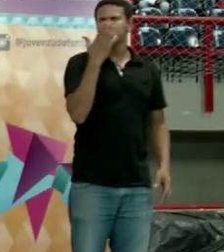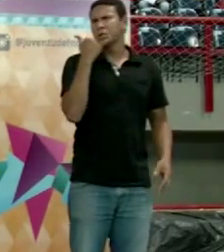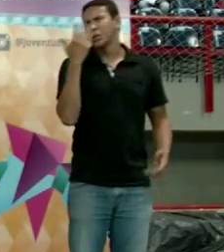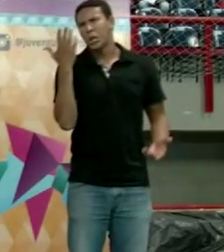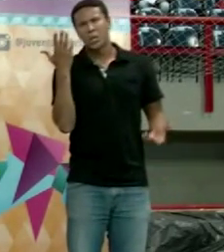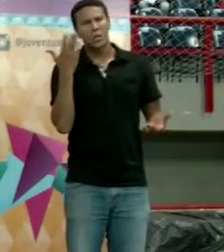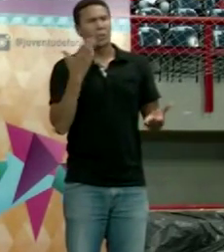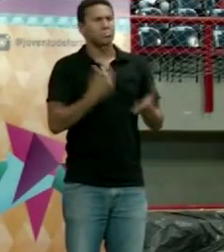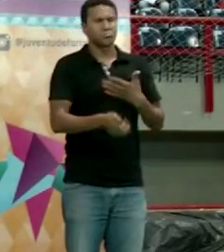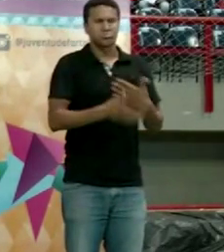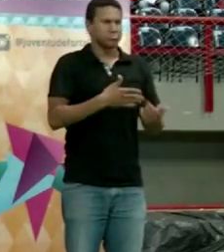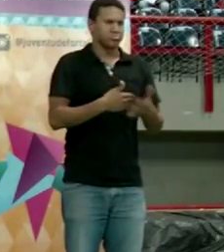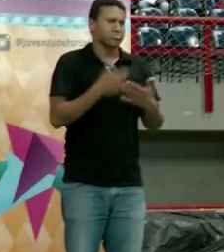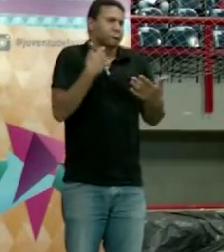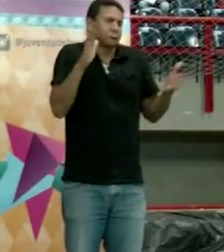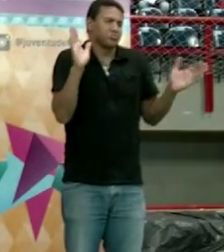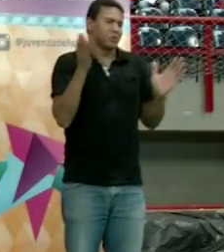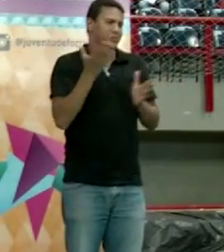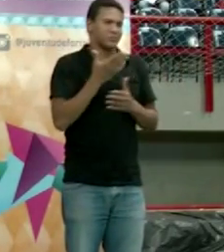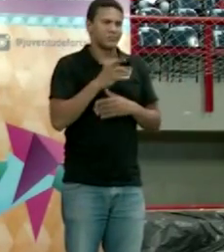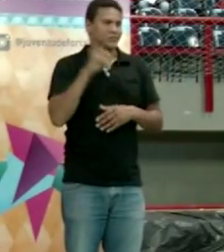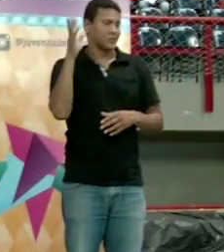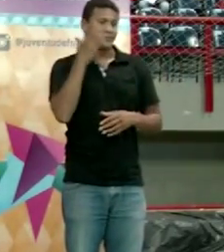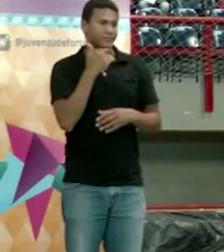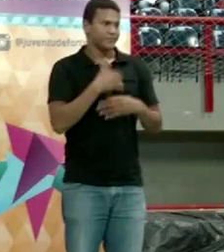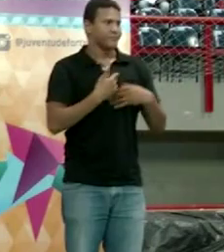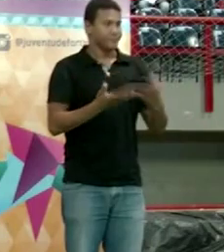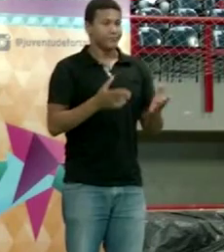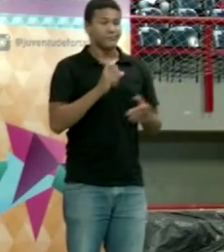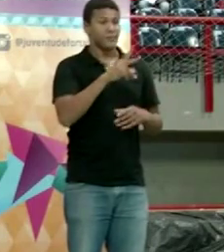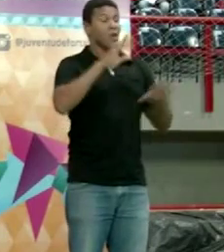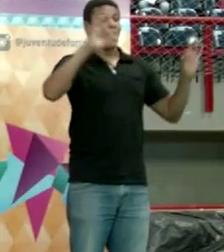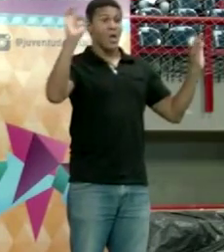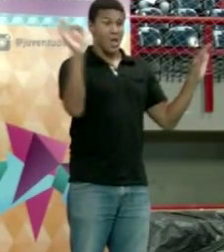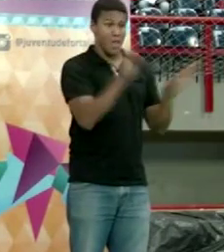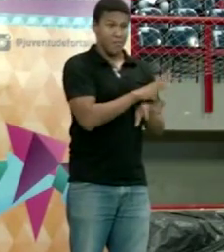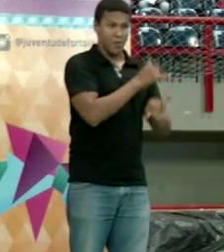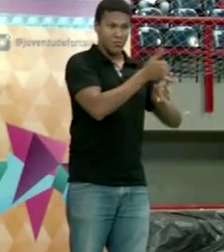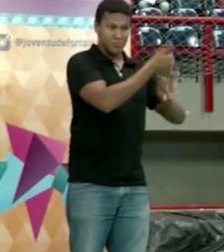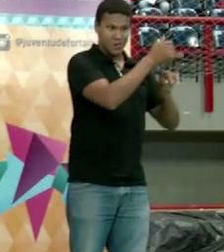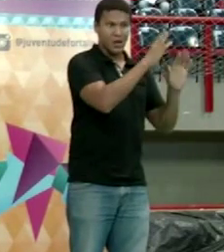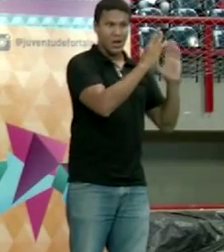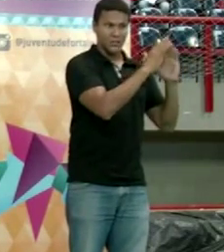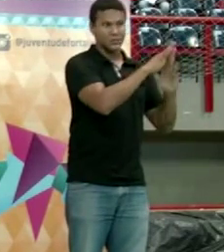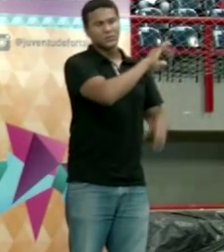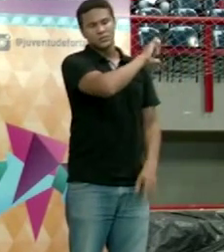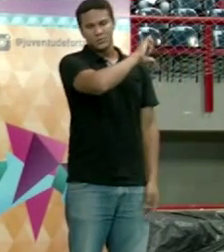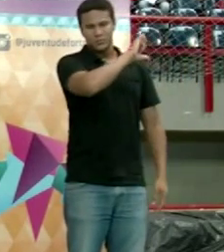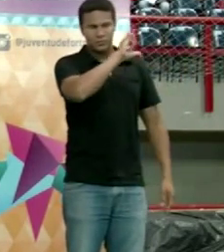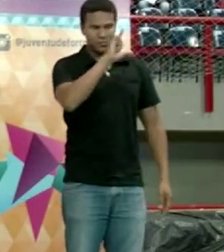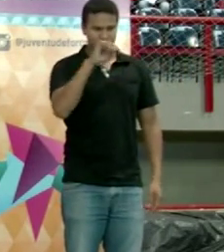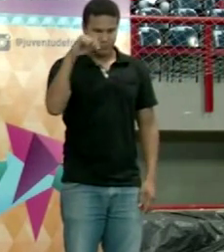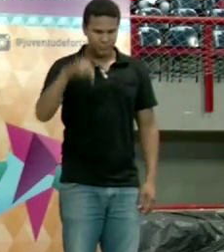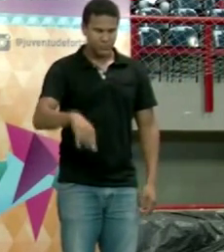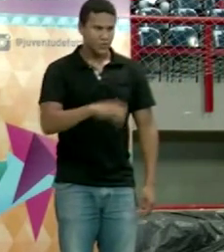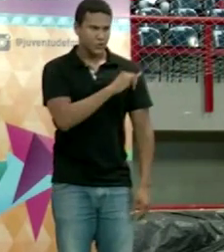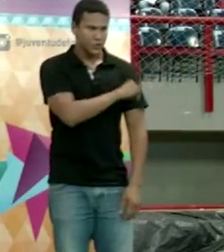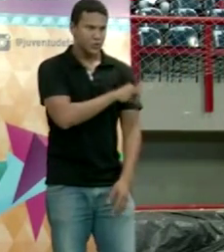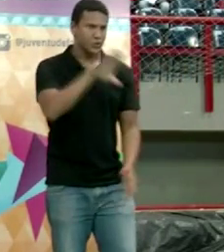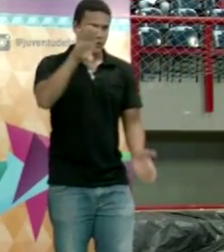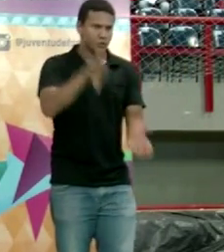enfim. Foi lá. Quando ele volta para o Rio de Janeiro,